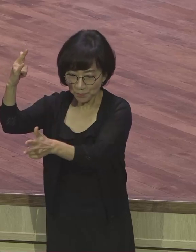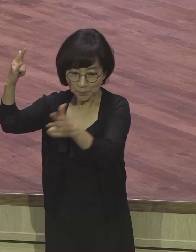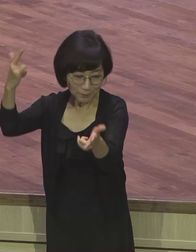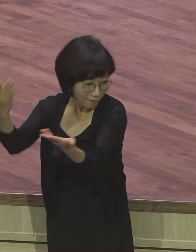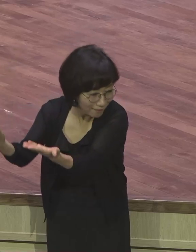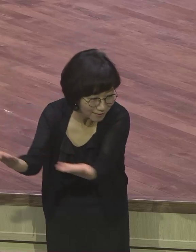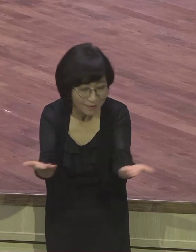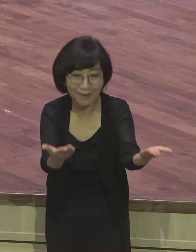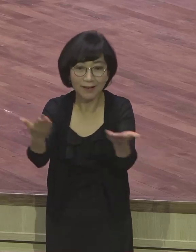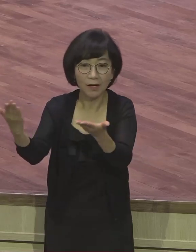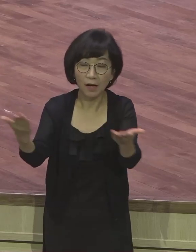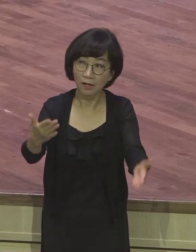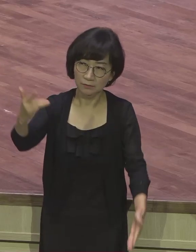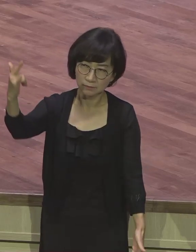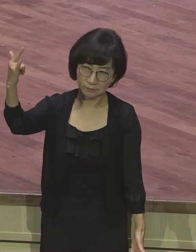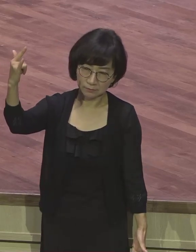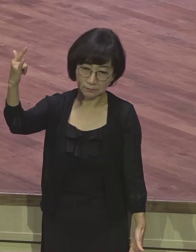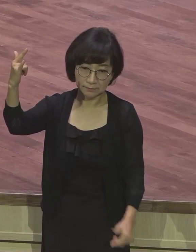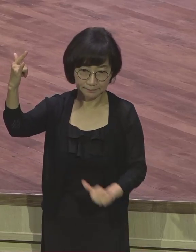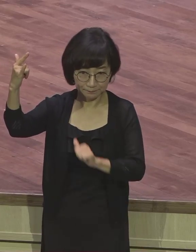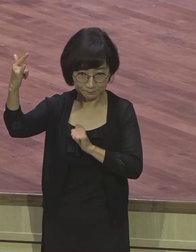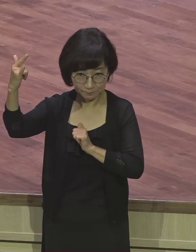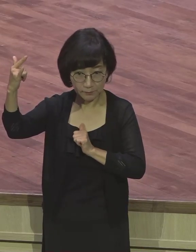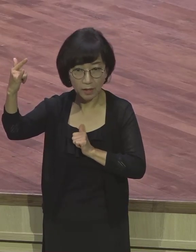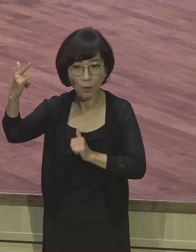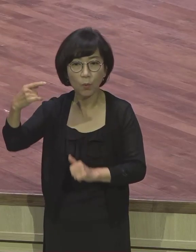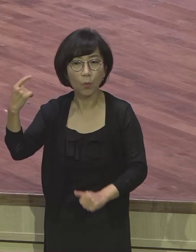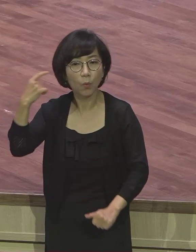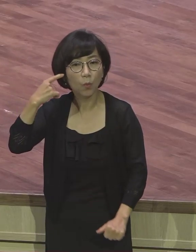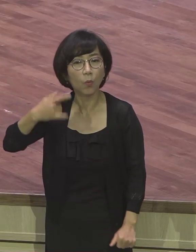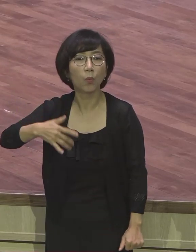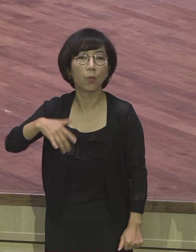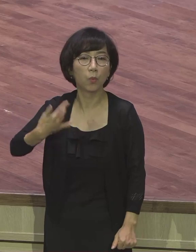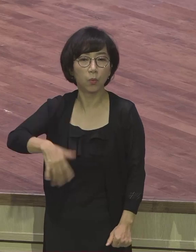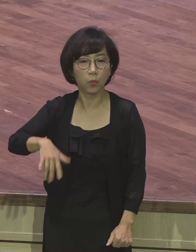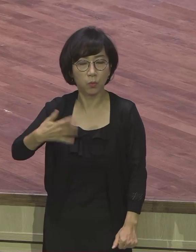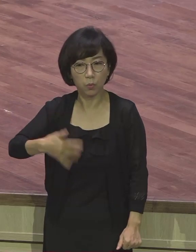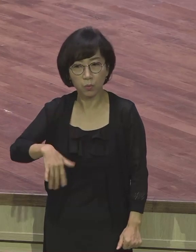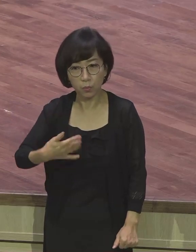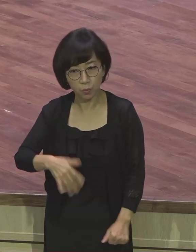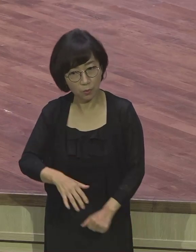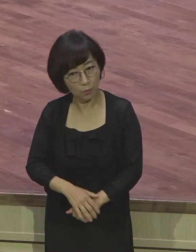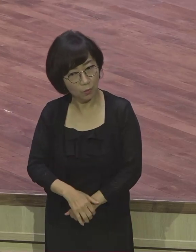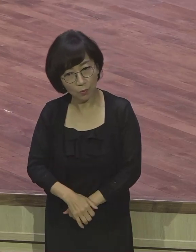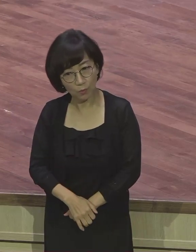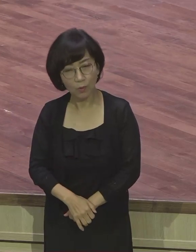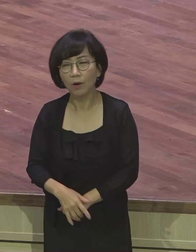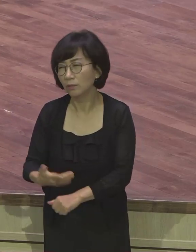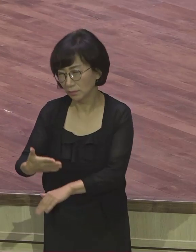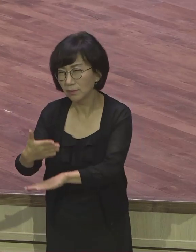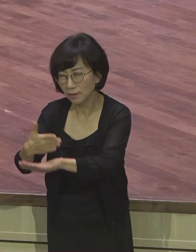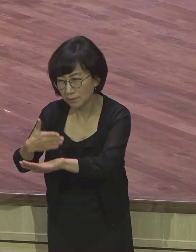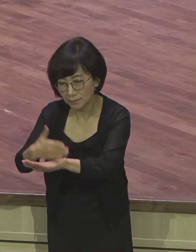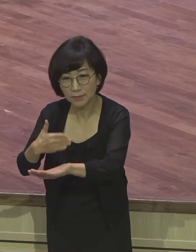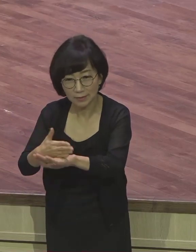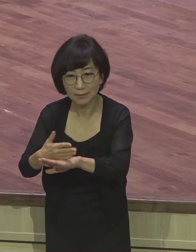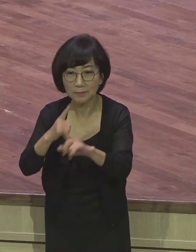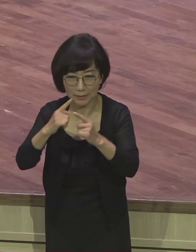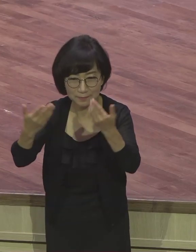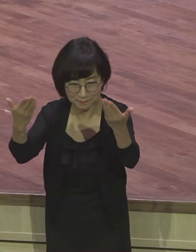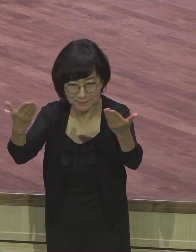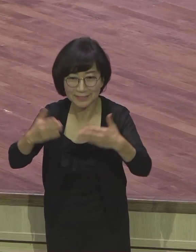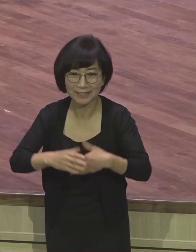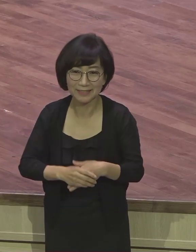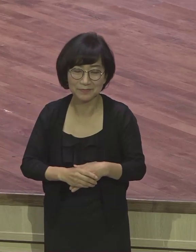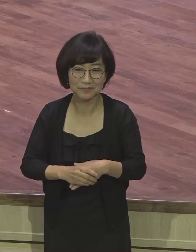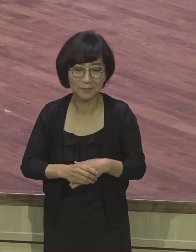떼작 뱉었어. 이 시간을 빌려서 정말 감사드리고,